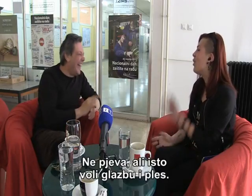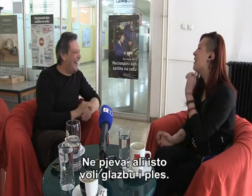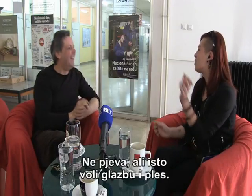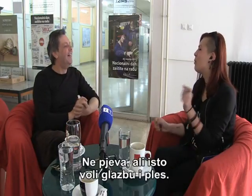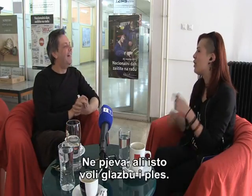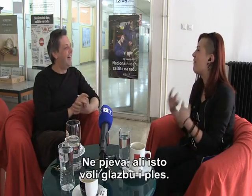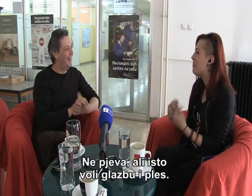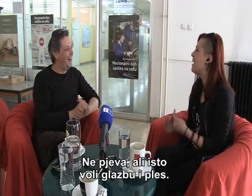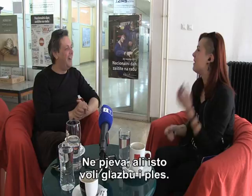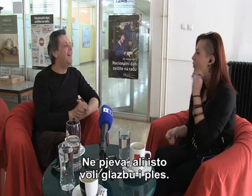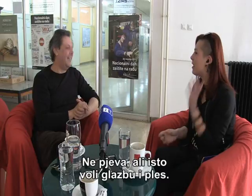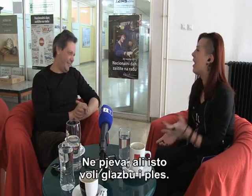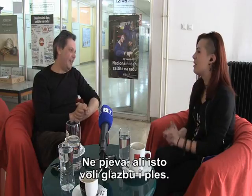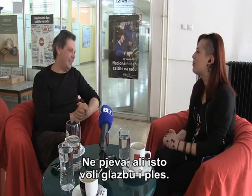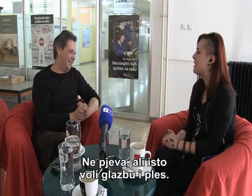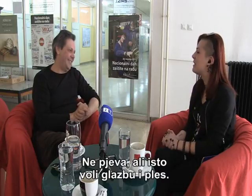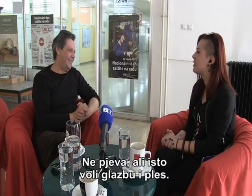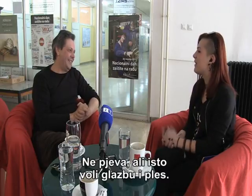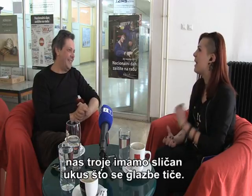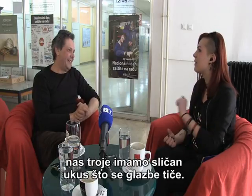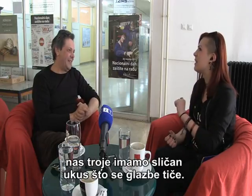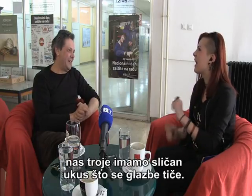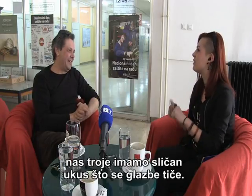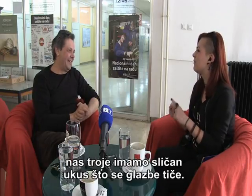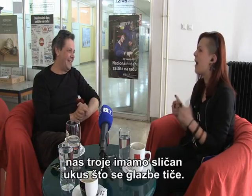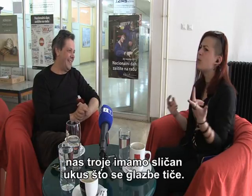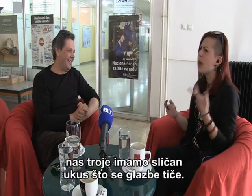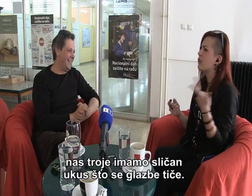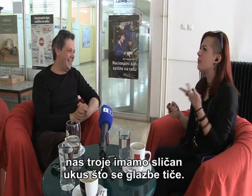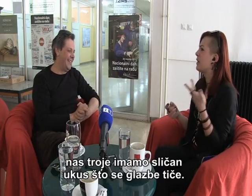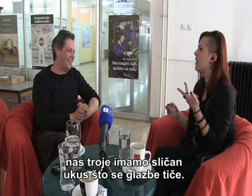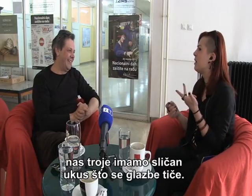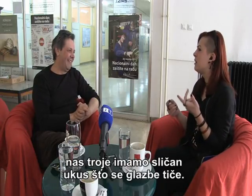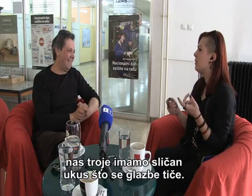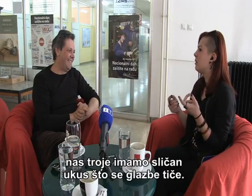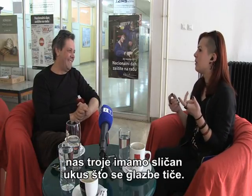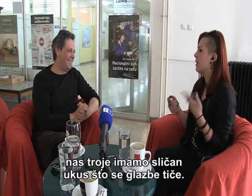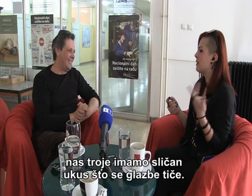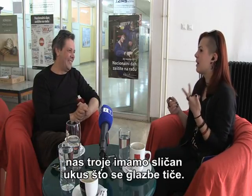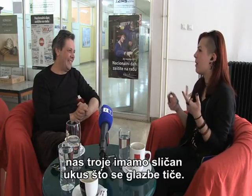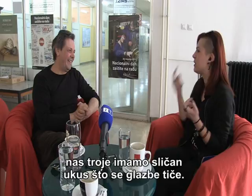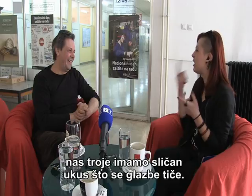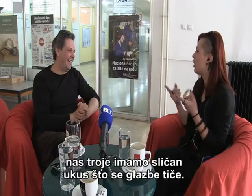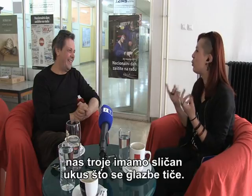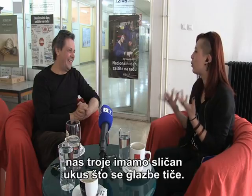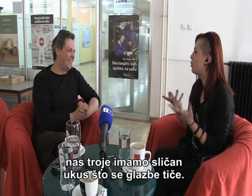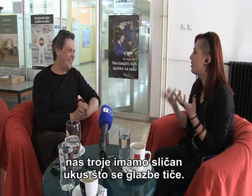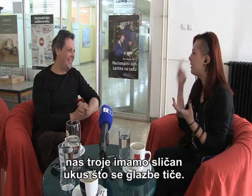Ali ona isto potava pleta, voli glazbi, peta, tehna kraj. Uglavnom smo ti, znaš ti, imamo svi samo